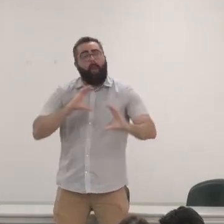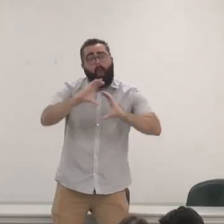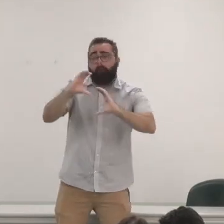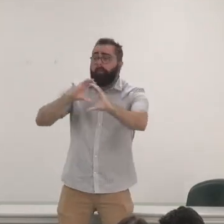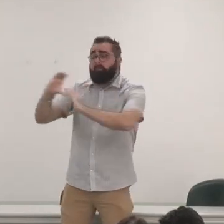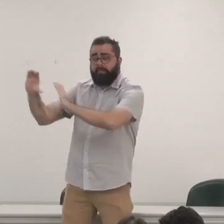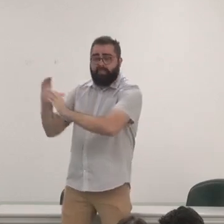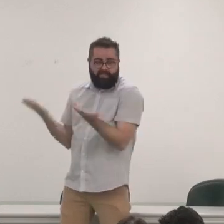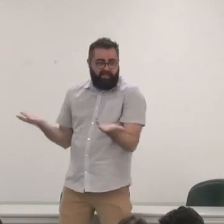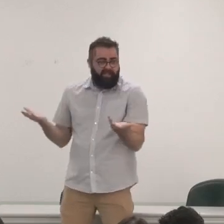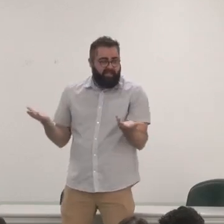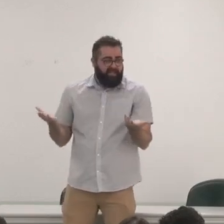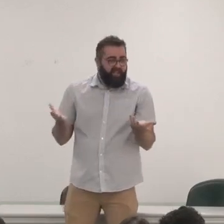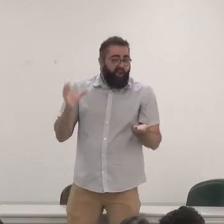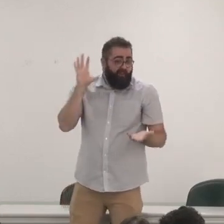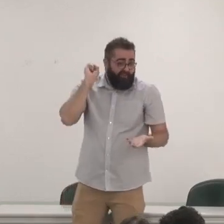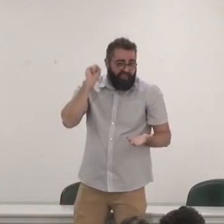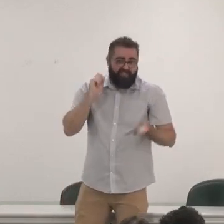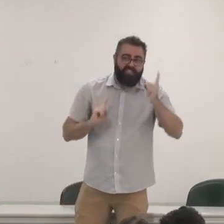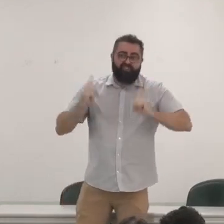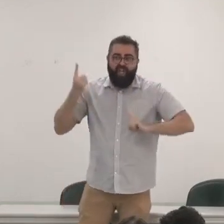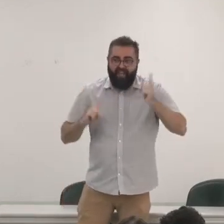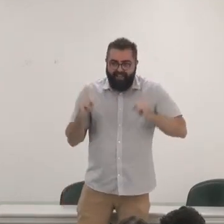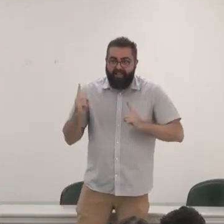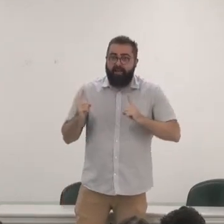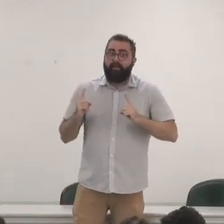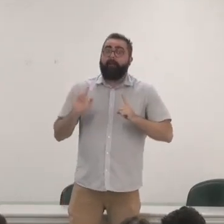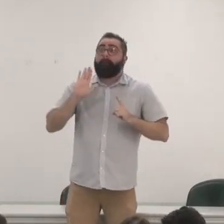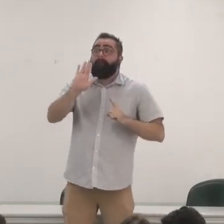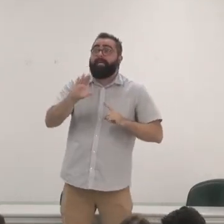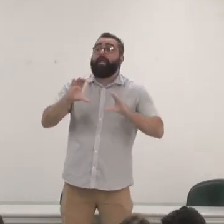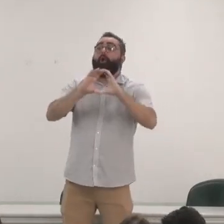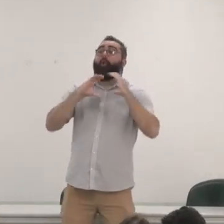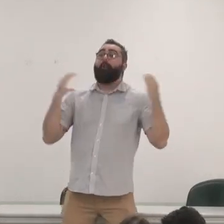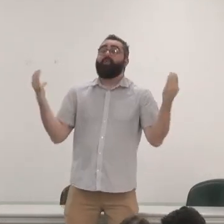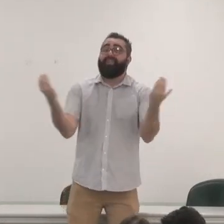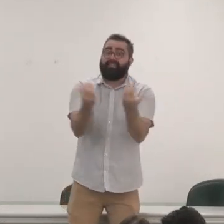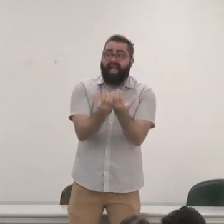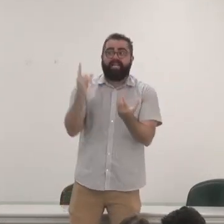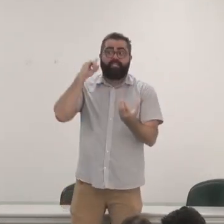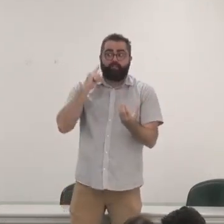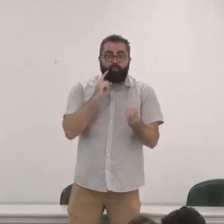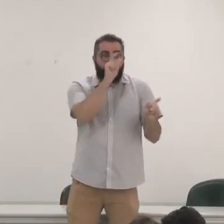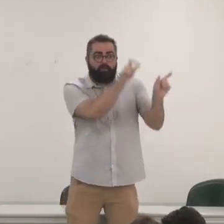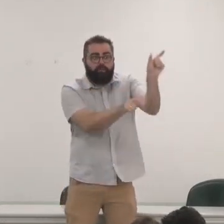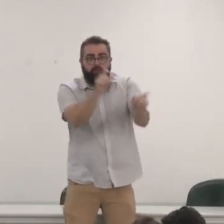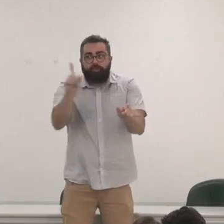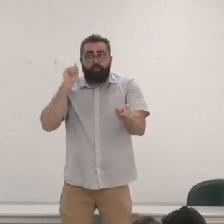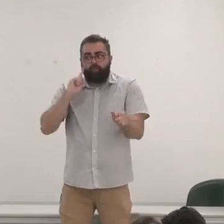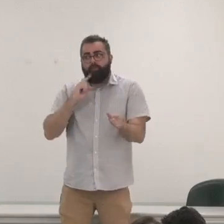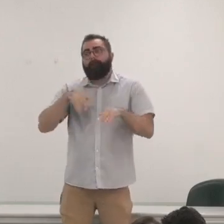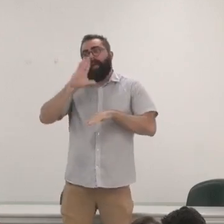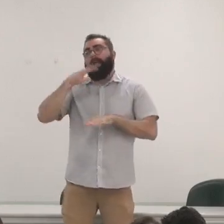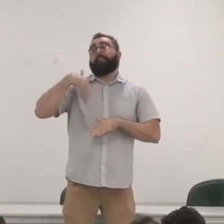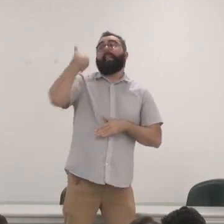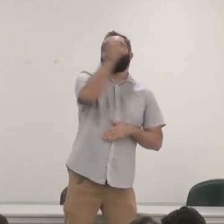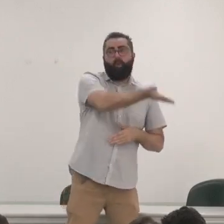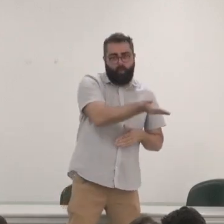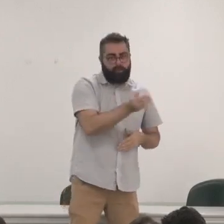o aparecimento dessa pessoa surda, e ela se comunica através de um sistema gestual com as pessoas ouvintes da comunidade, e